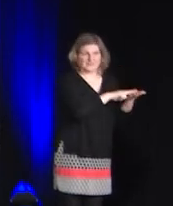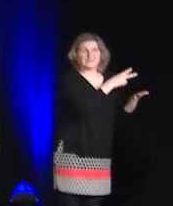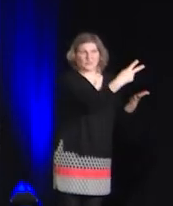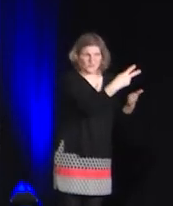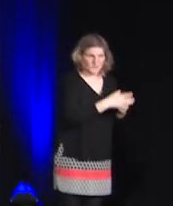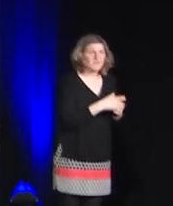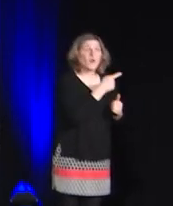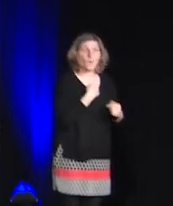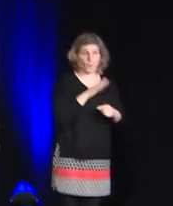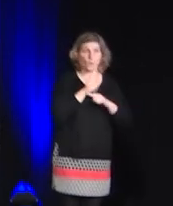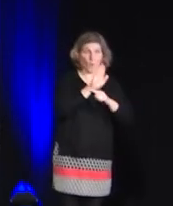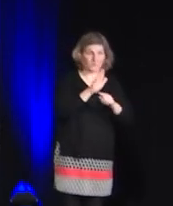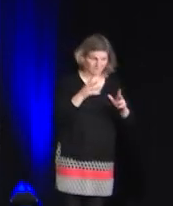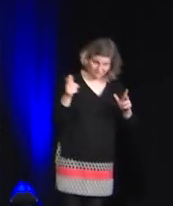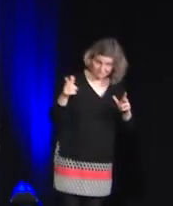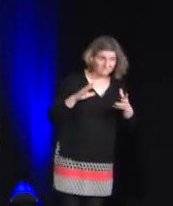Donc